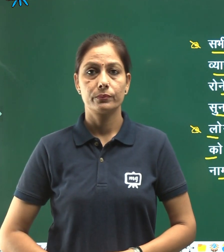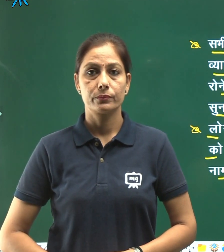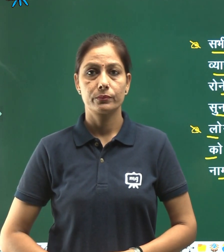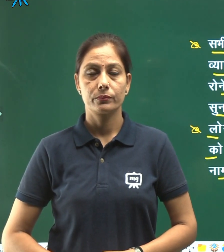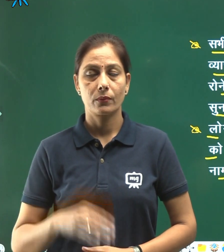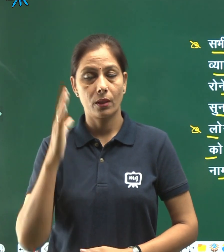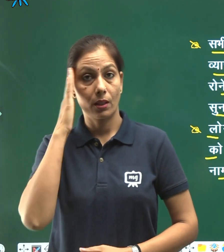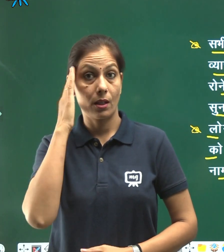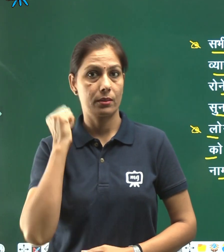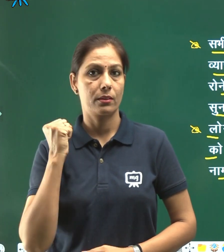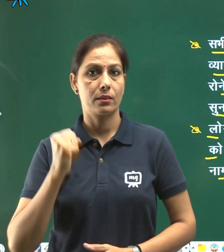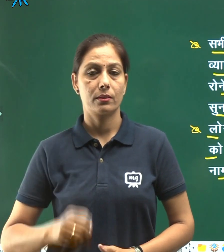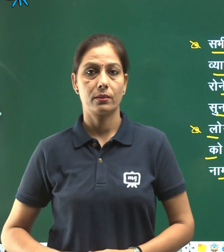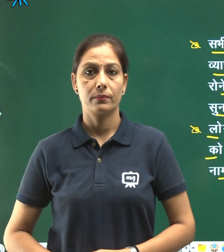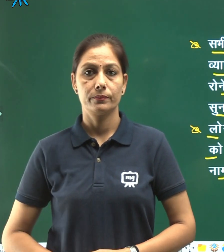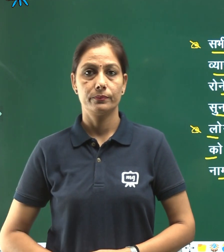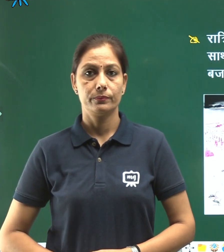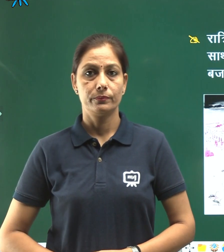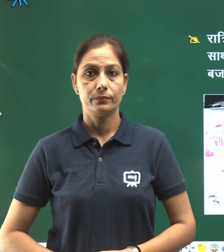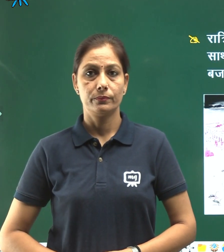स्मरण कर रहे थे।